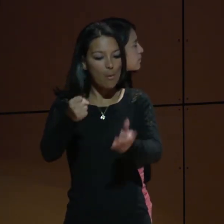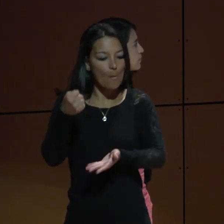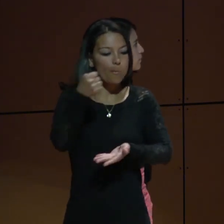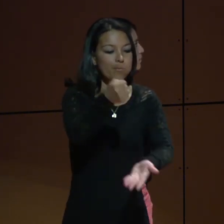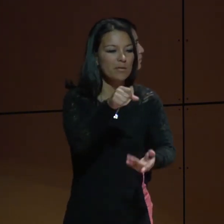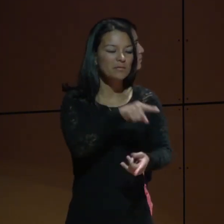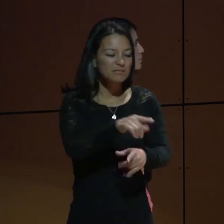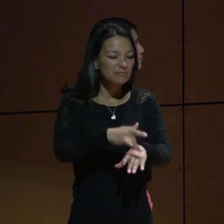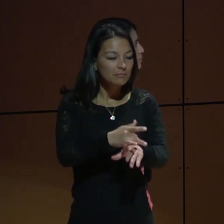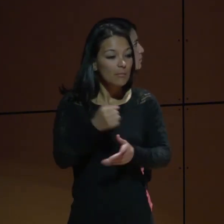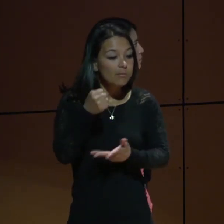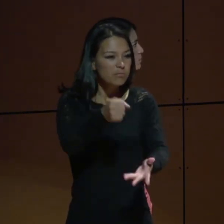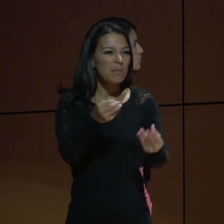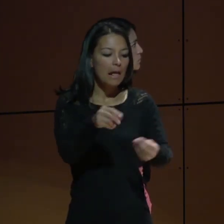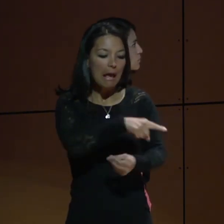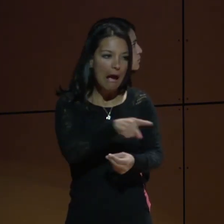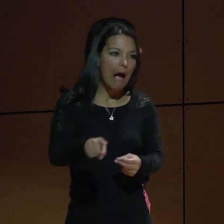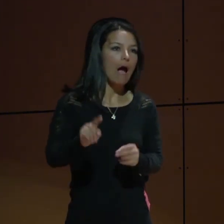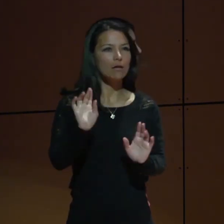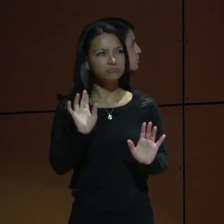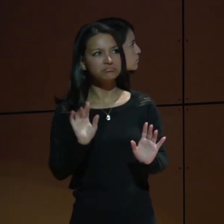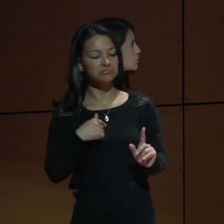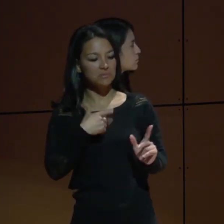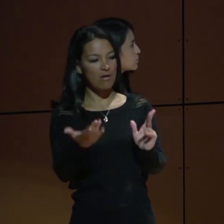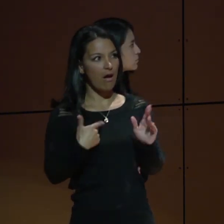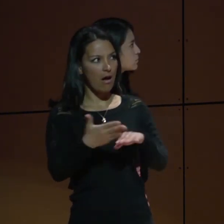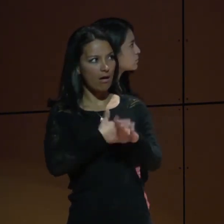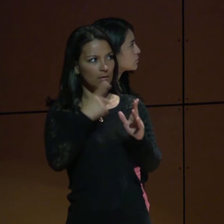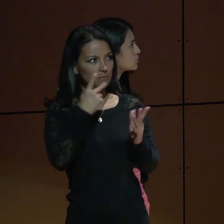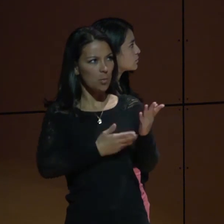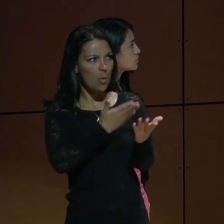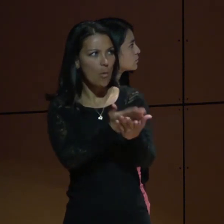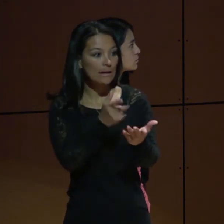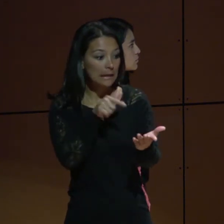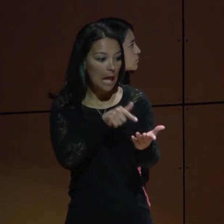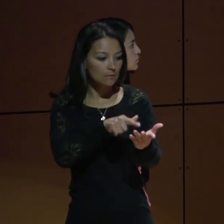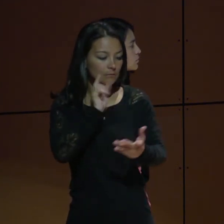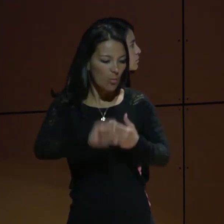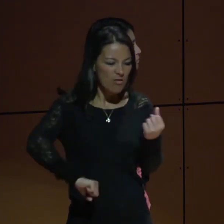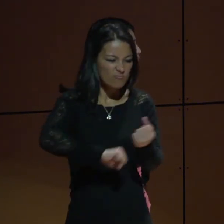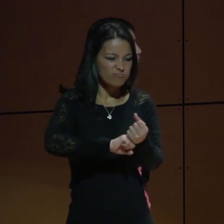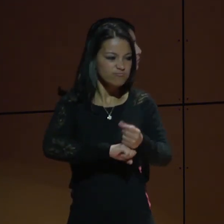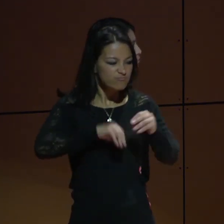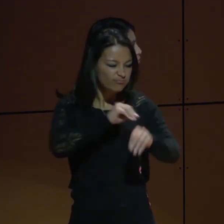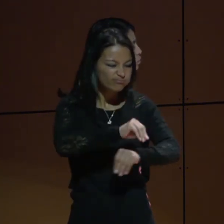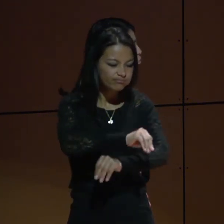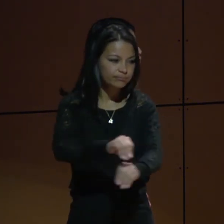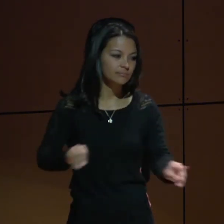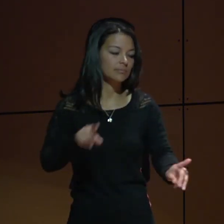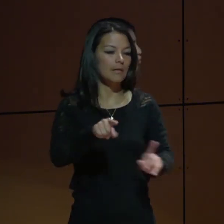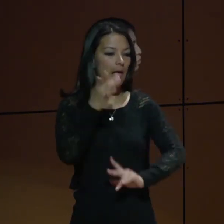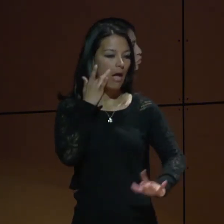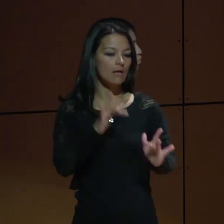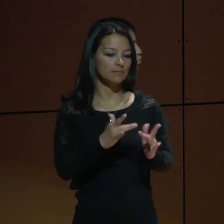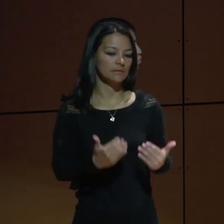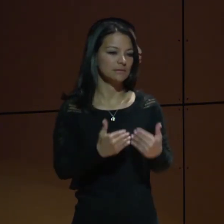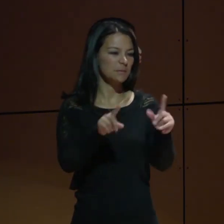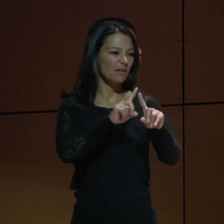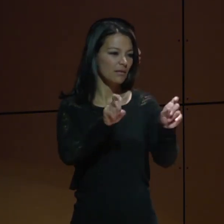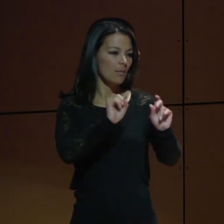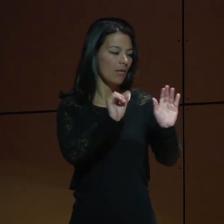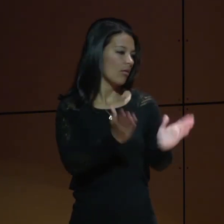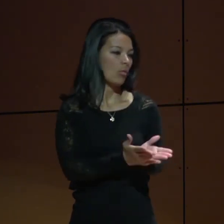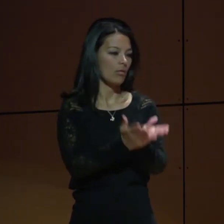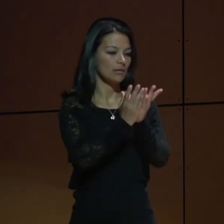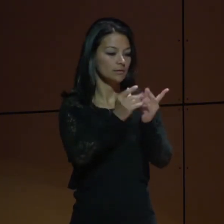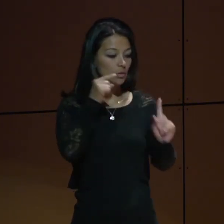económicos que les permitan potenciar sus propuestas para convertirlas en nuevos laboratorios de educación para la